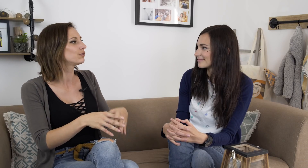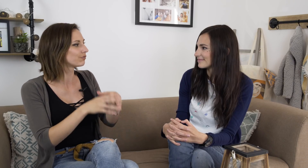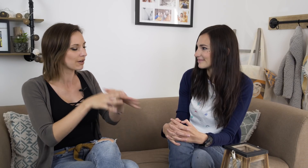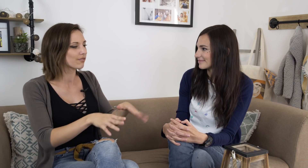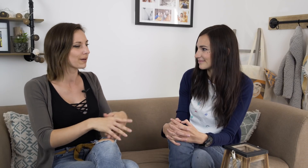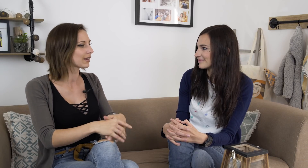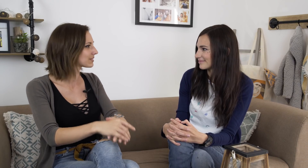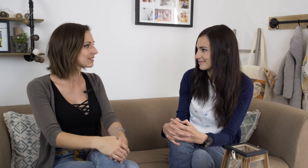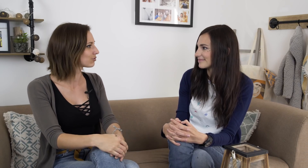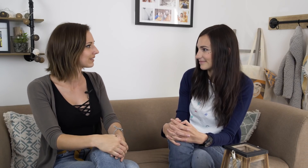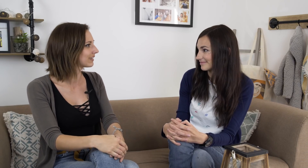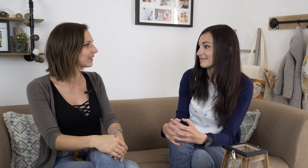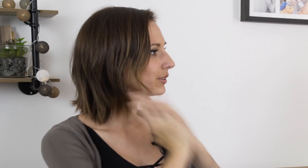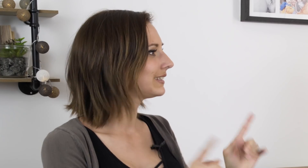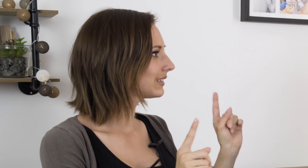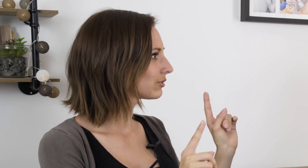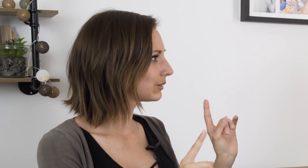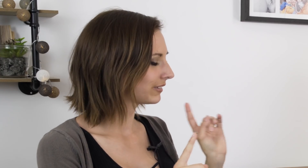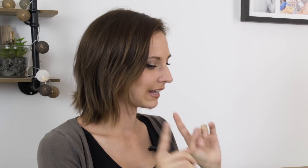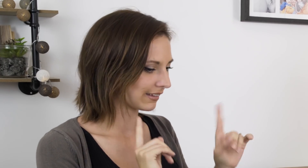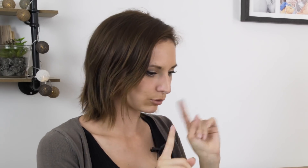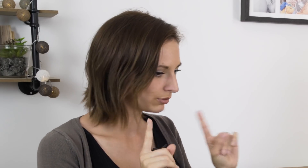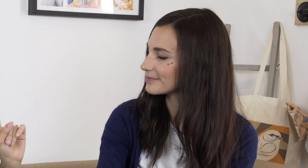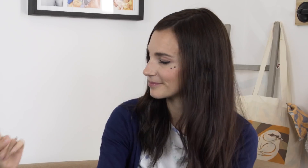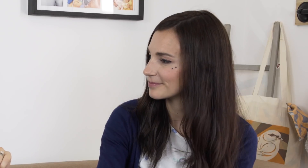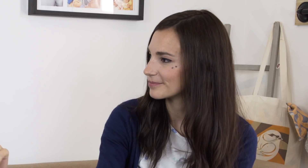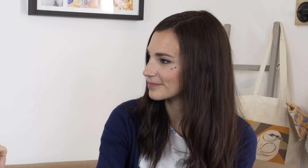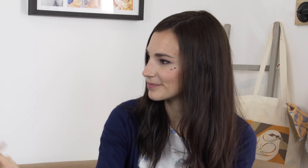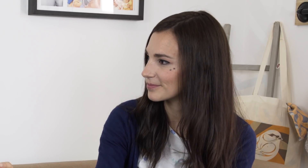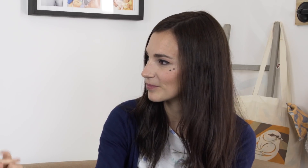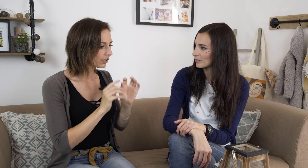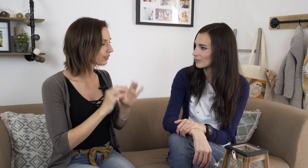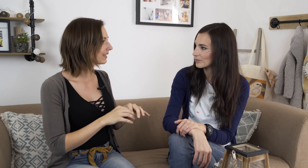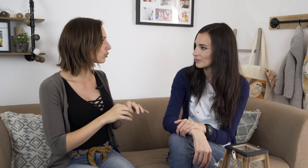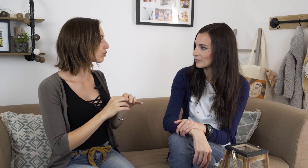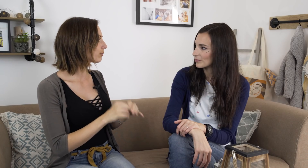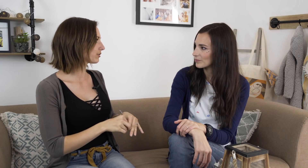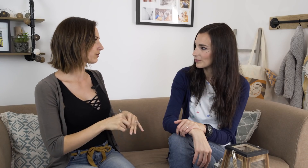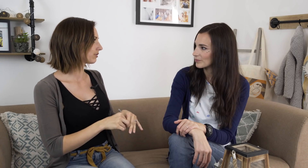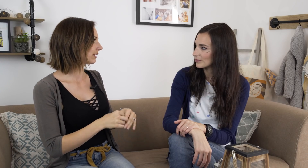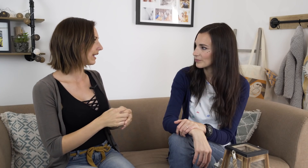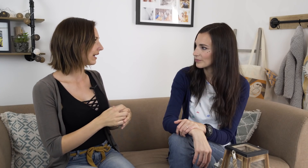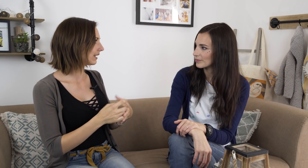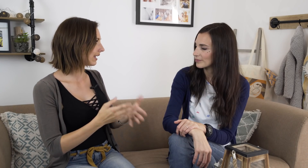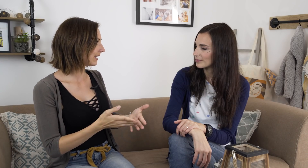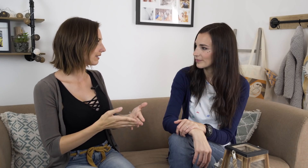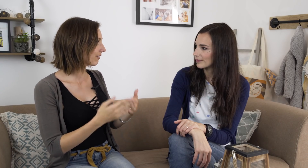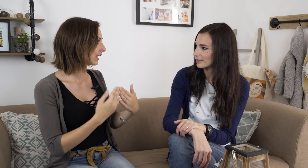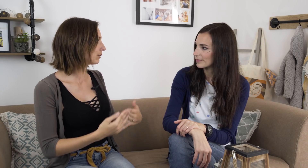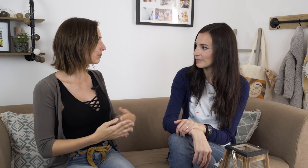on va parler comme ça, c'est chouette. Petite question qui me vient là d'un coup, je suis sûre que je suis pas la seule. Quand est-ce qu'on commence la LSF avec les bébés?